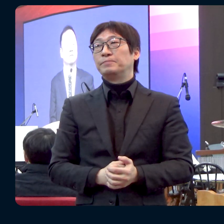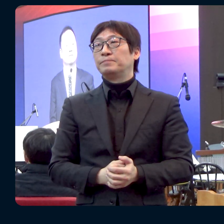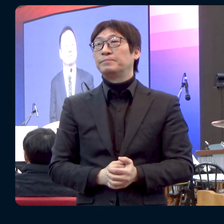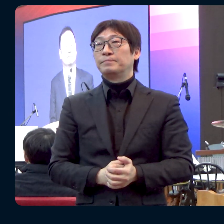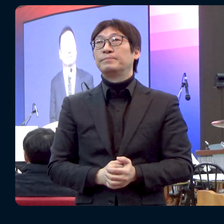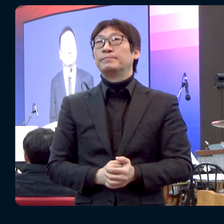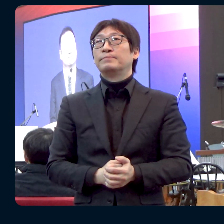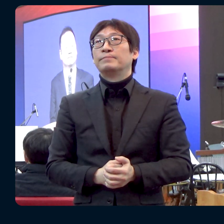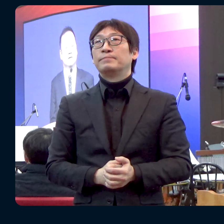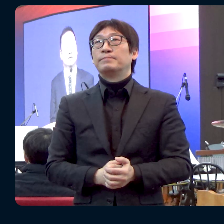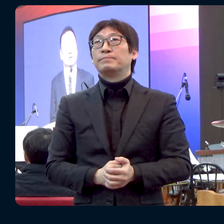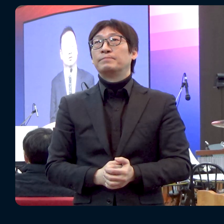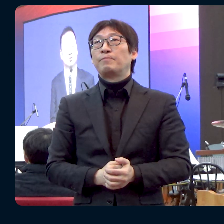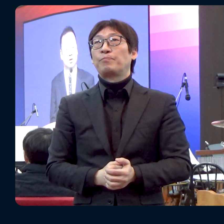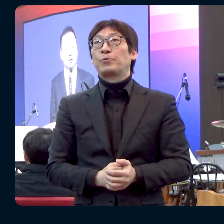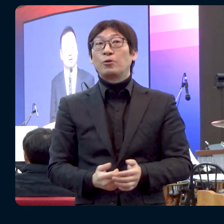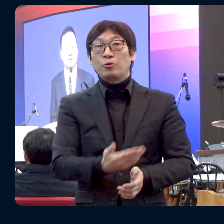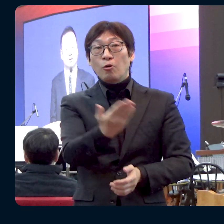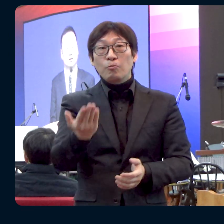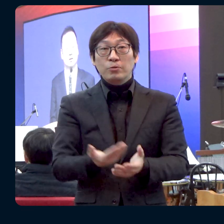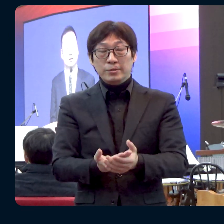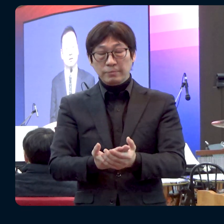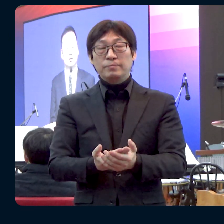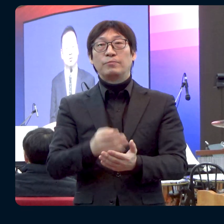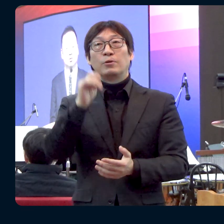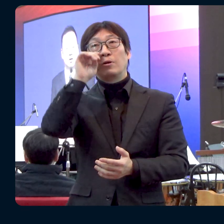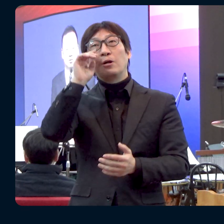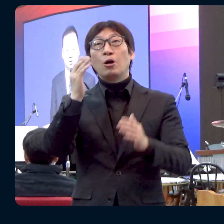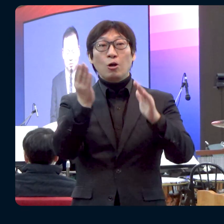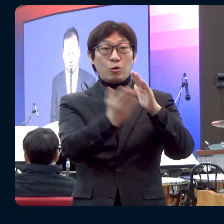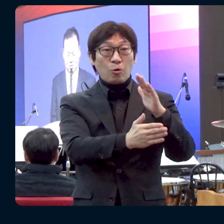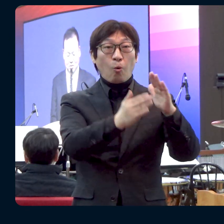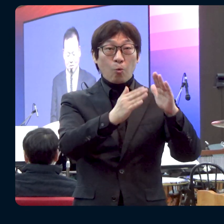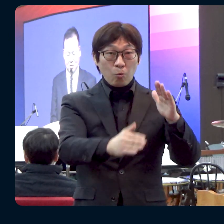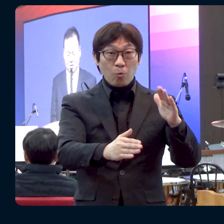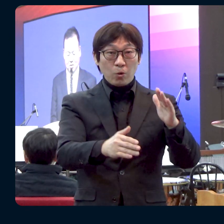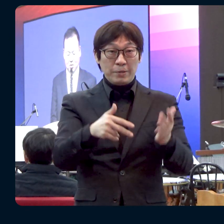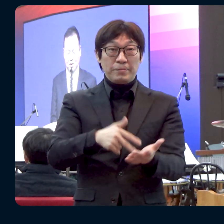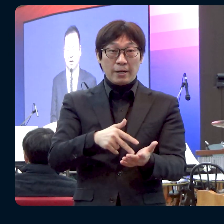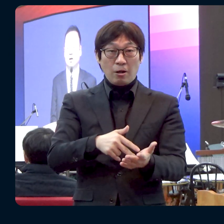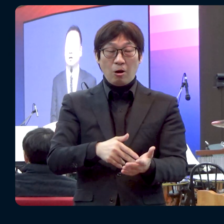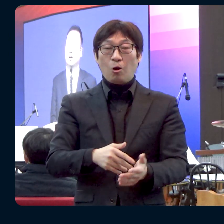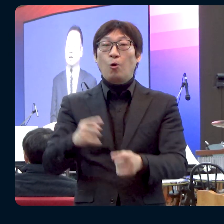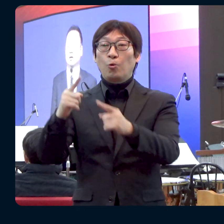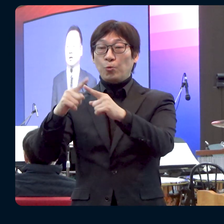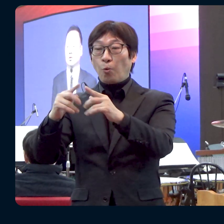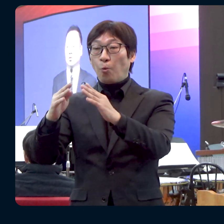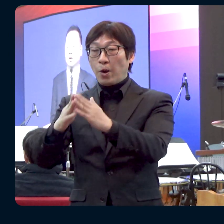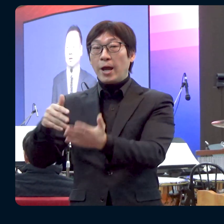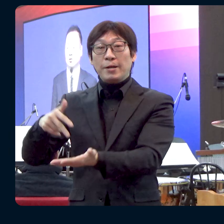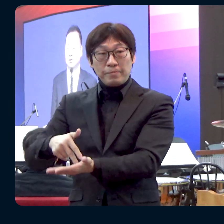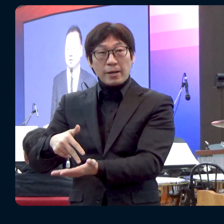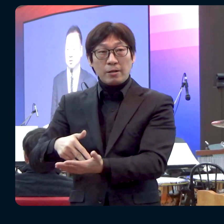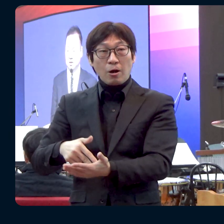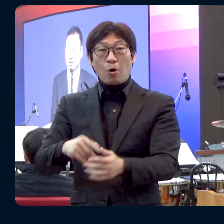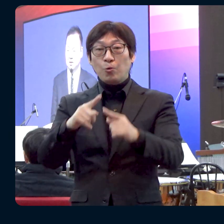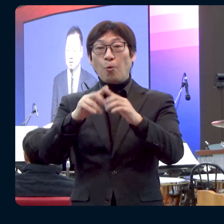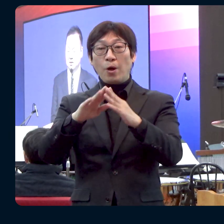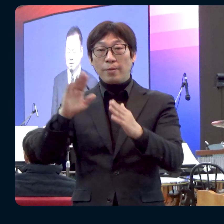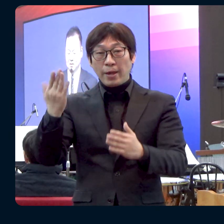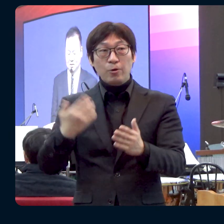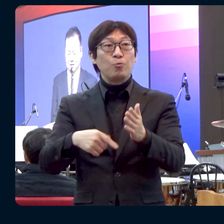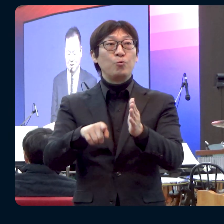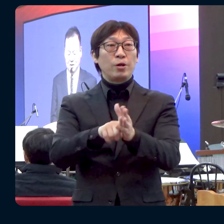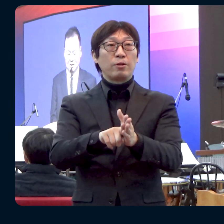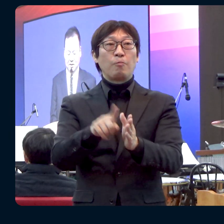성도 여러분, 성도가 성도다워지고 교회가 교회다워지는